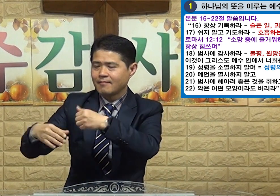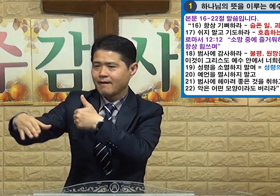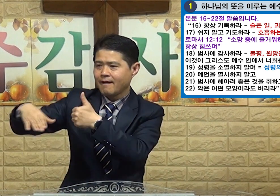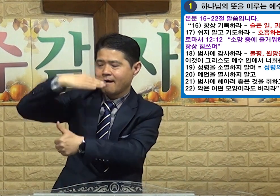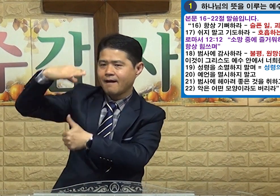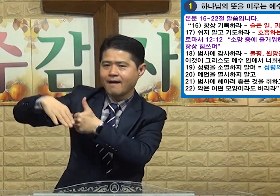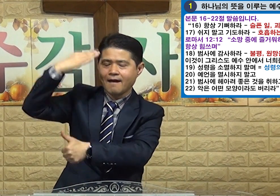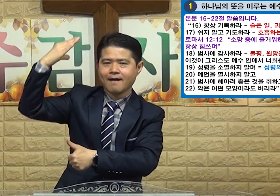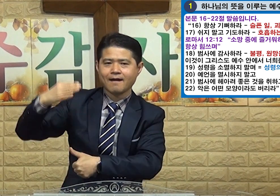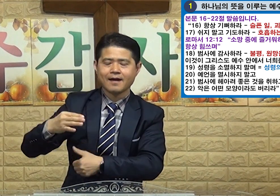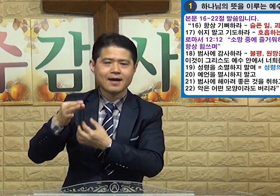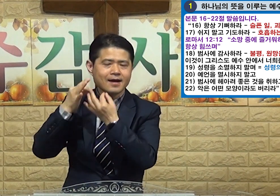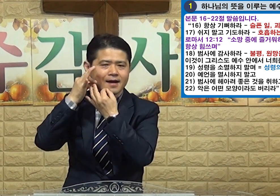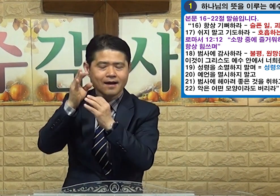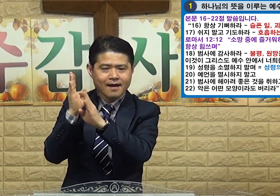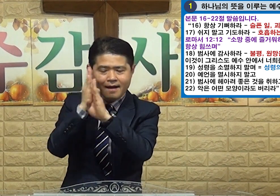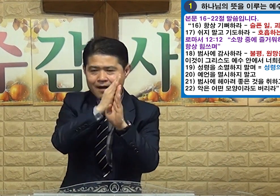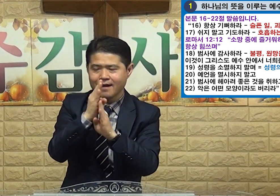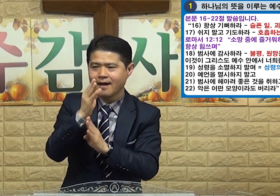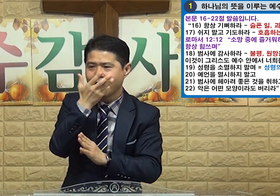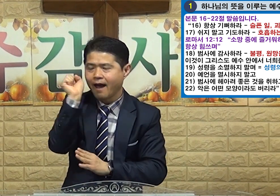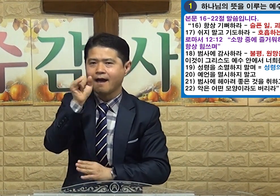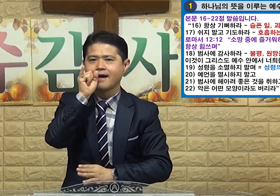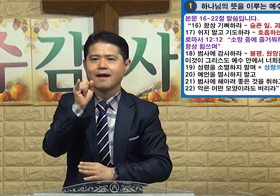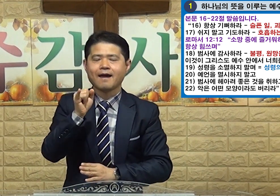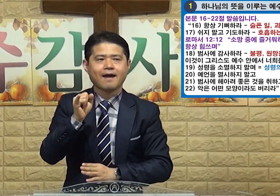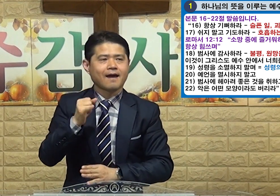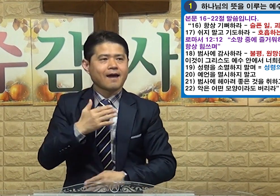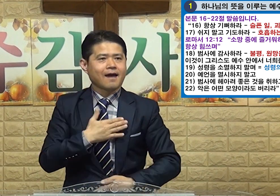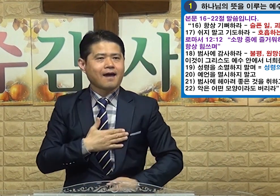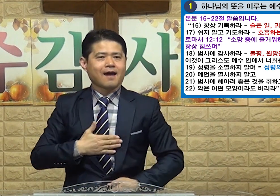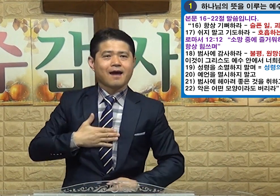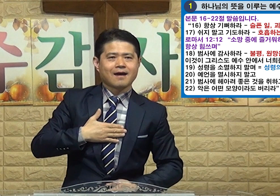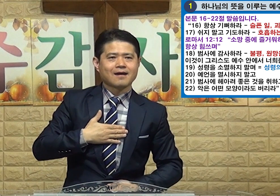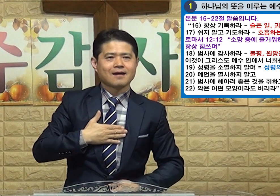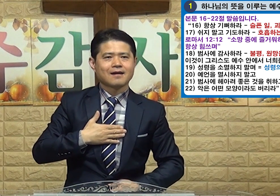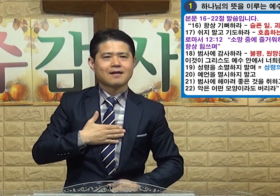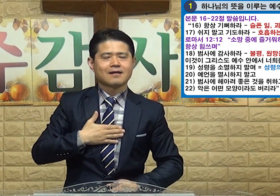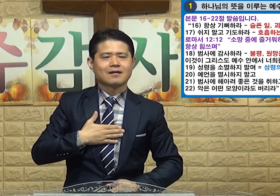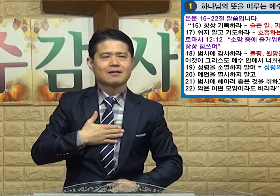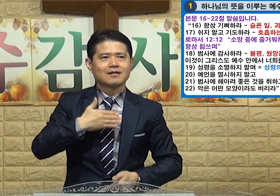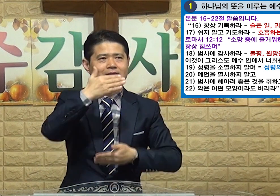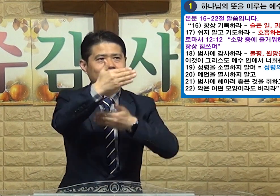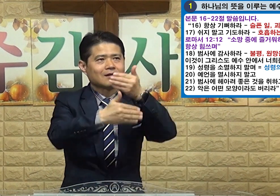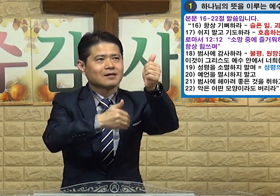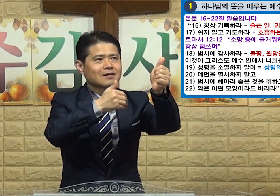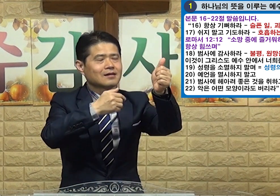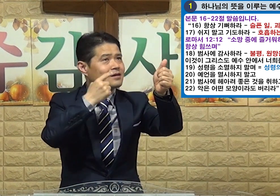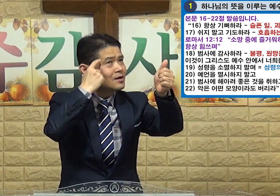있다면 아니 왜 나한테만 이런 일이 있나요? 속으로는 원망하며 짜증이 났을